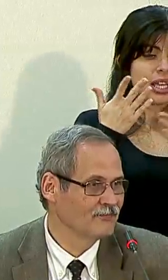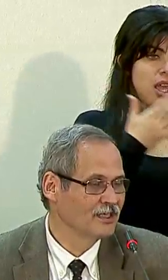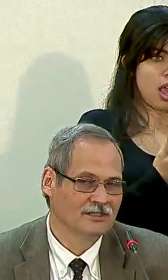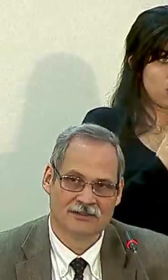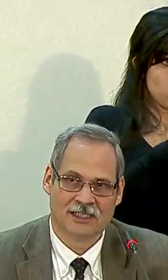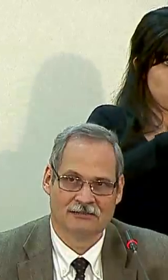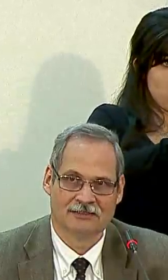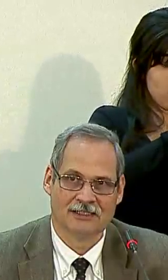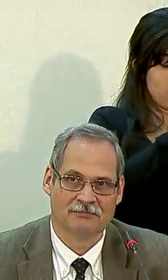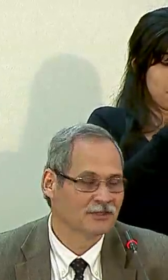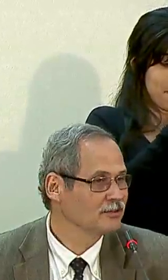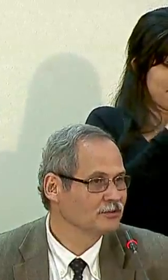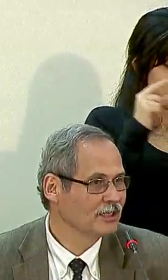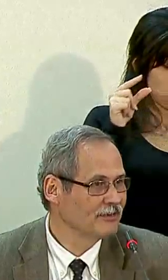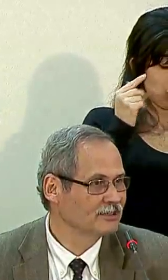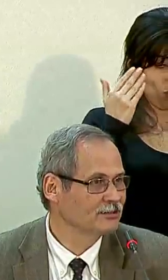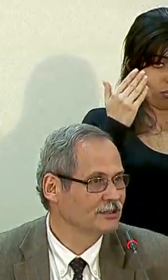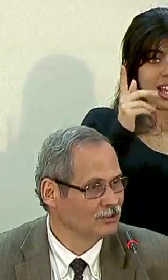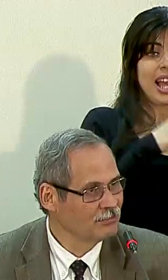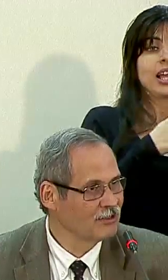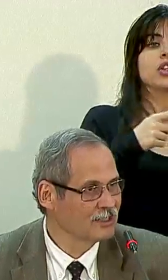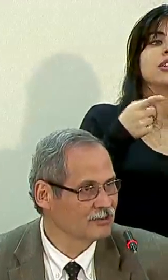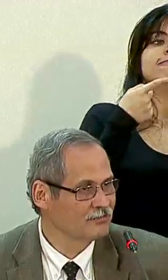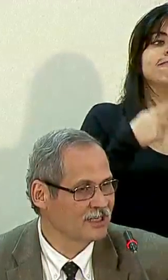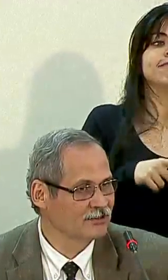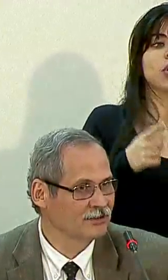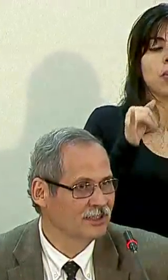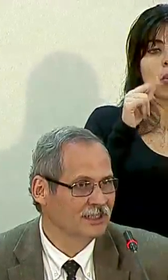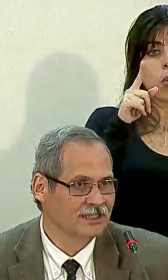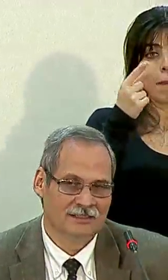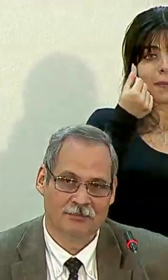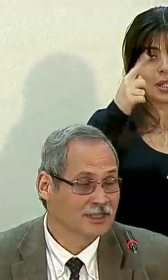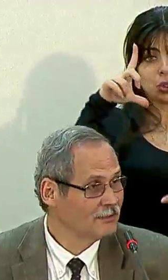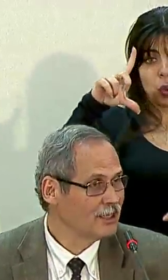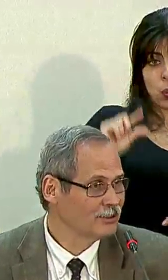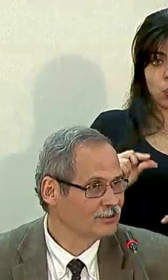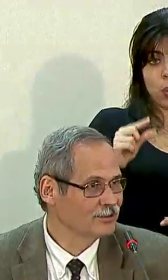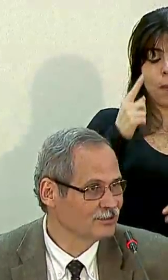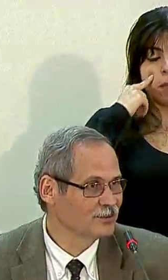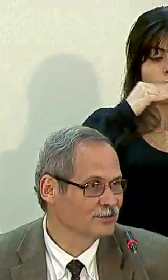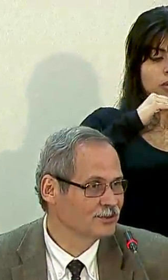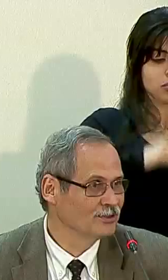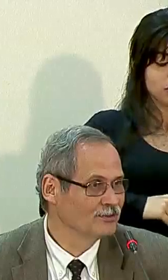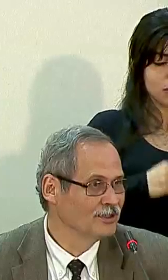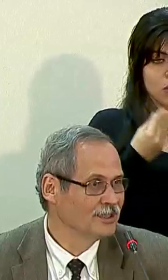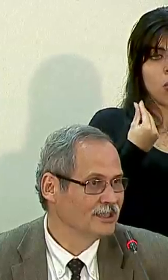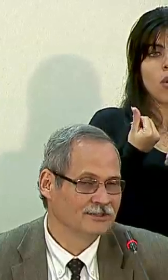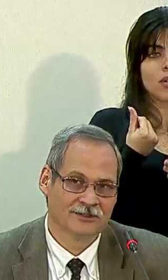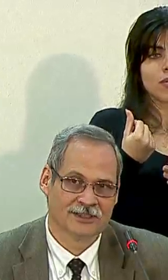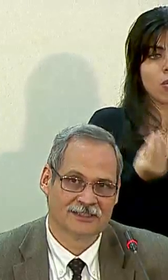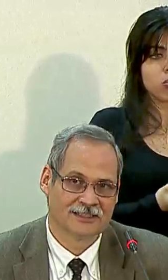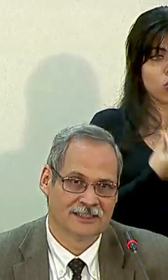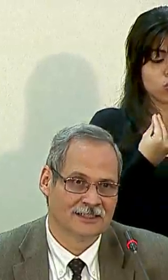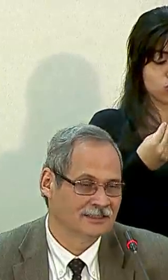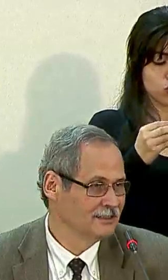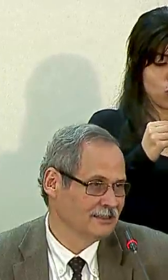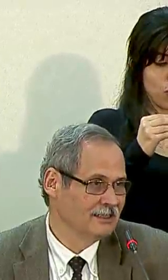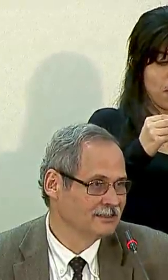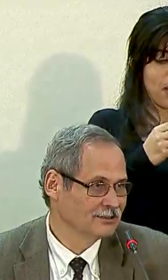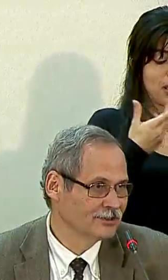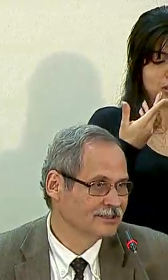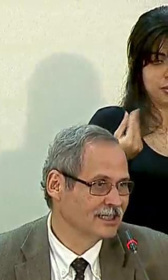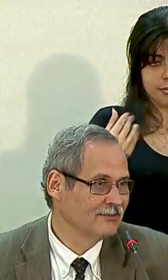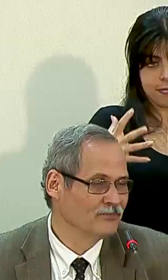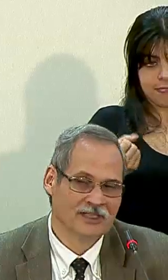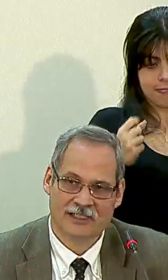local, ¿verdad? O sea, pero eso es un efecto, es un bajonazo de precio por debajo del costo de producción. Entonces,